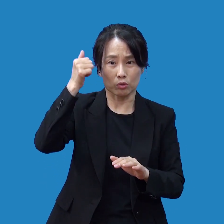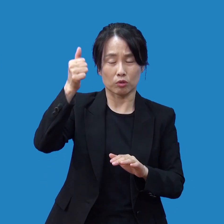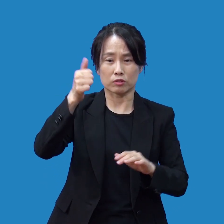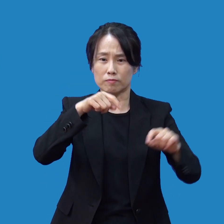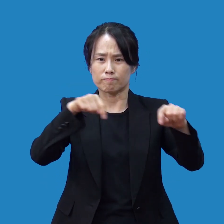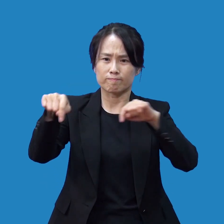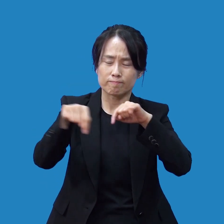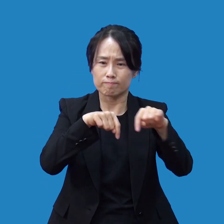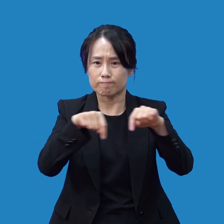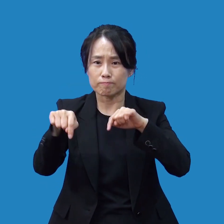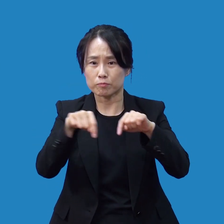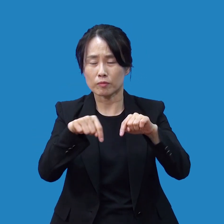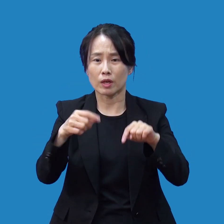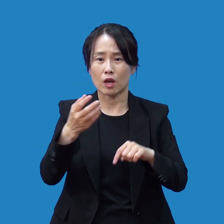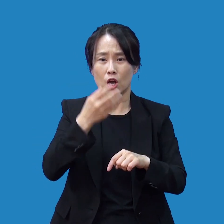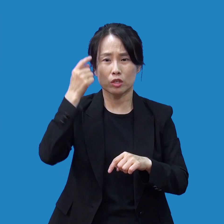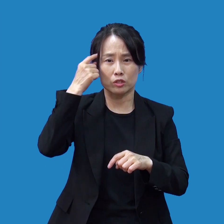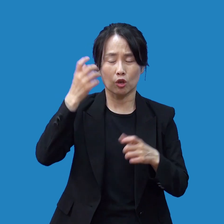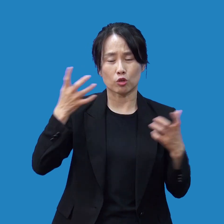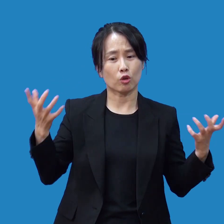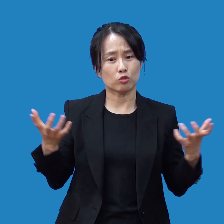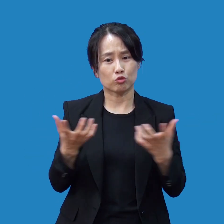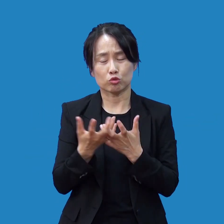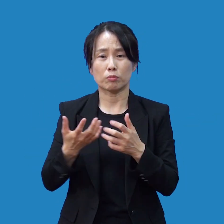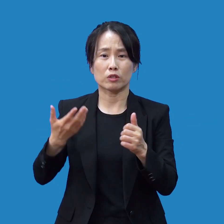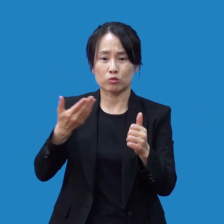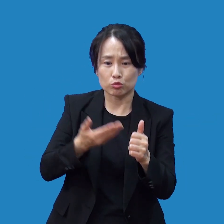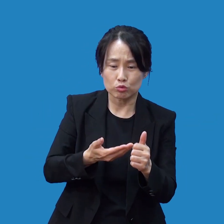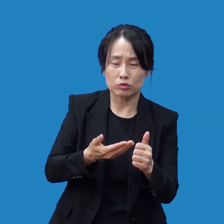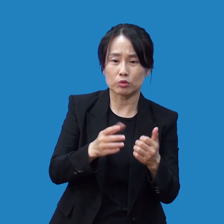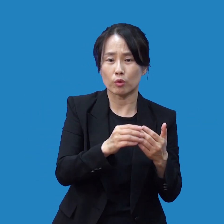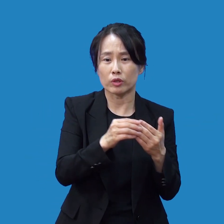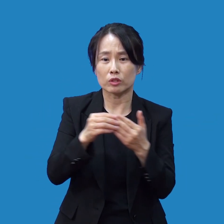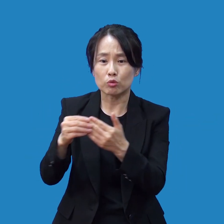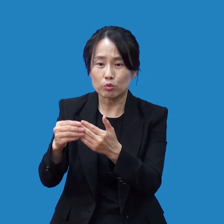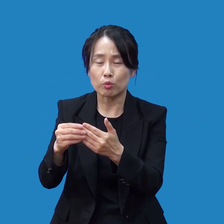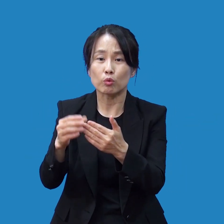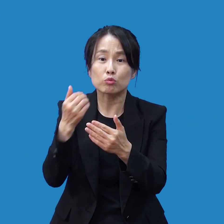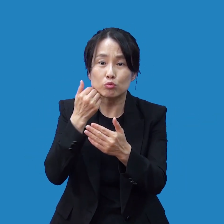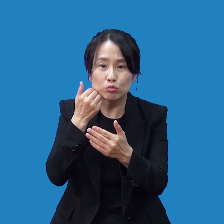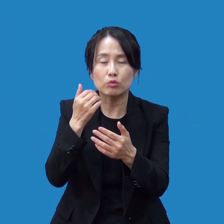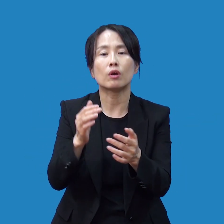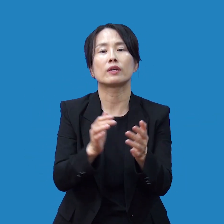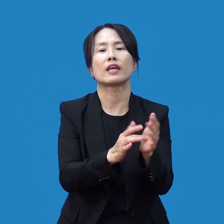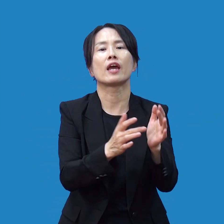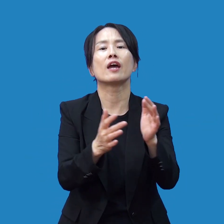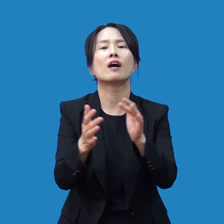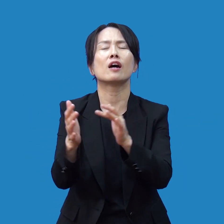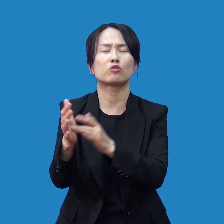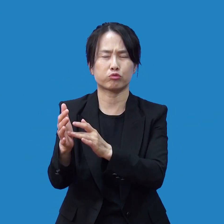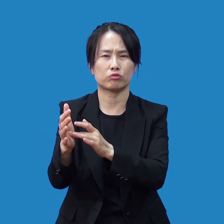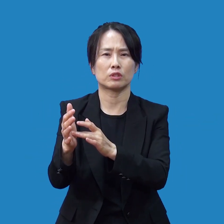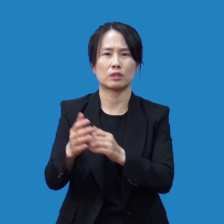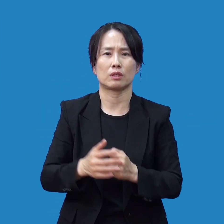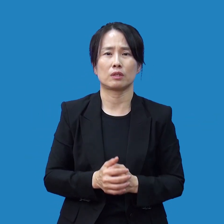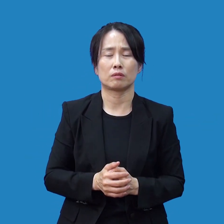주관하시고 성령의 충만함을 부어주시고 인도하시는 분이 누구십니까? 예수님입니다.